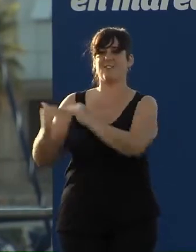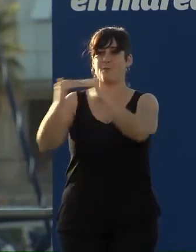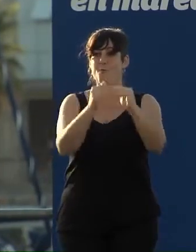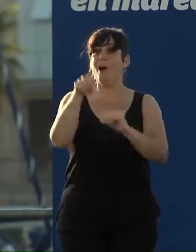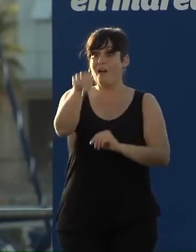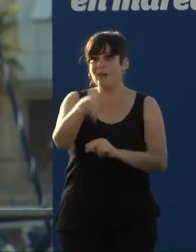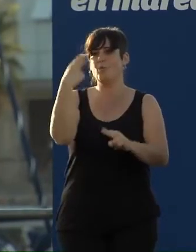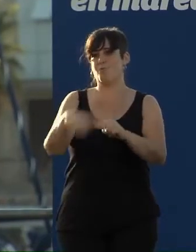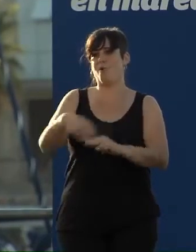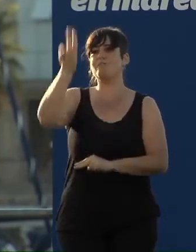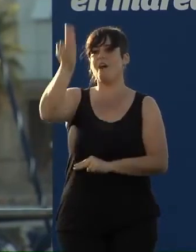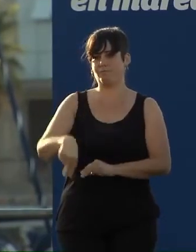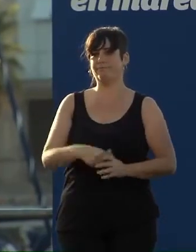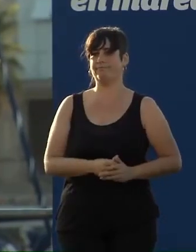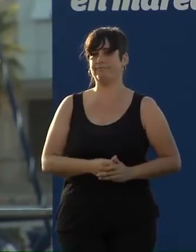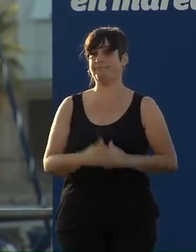nos a política